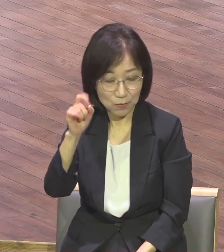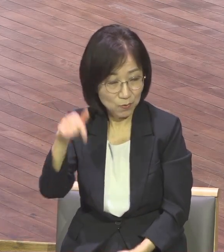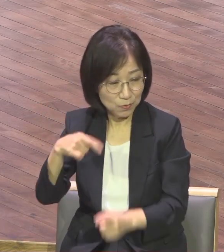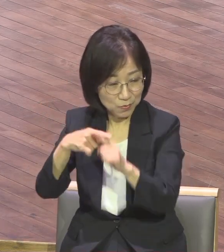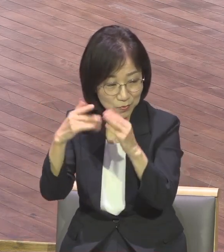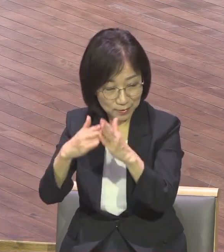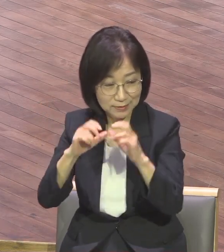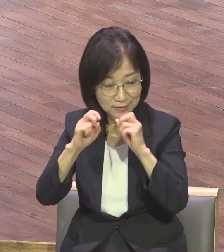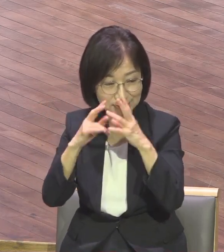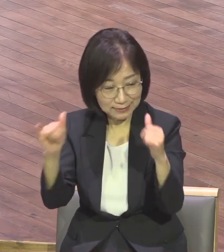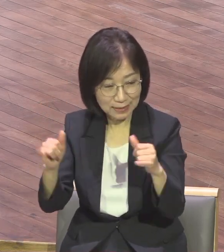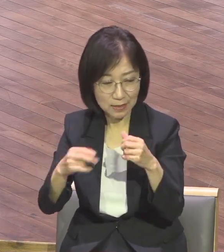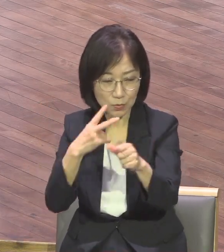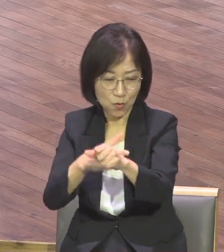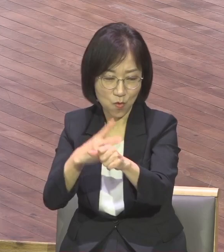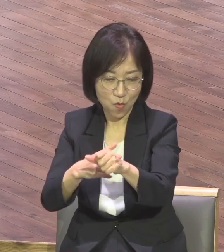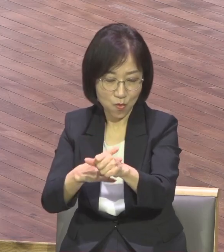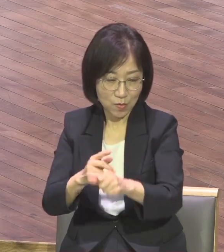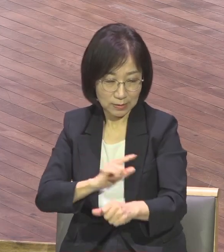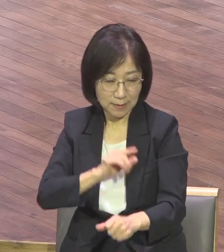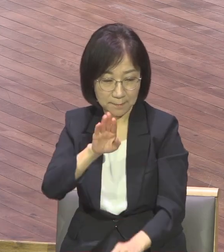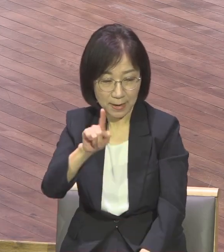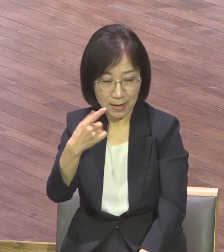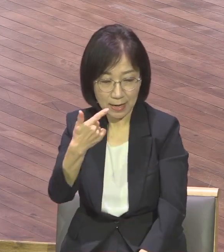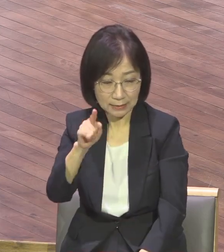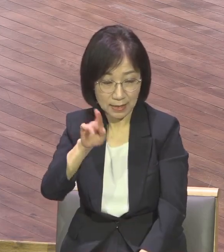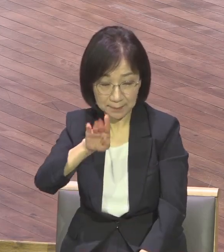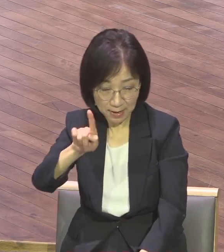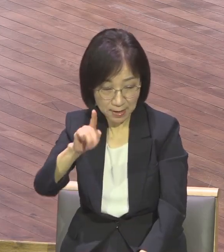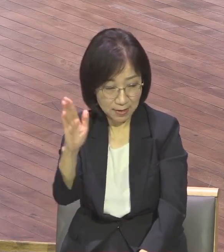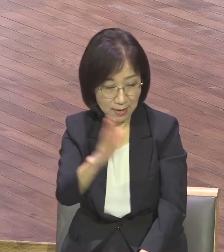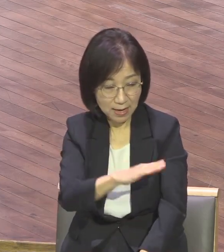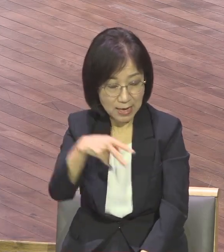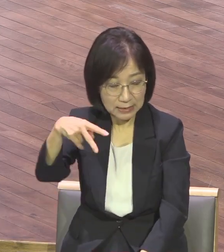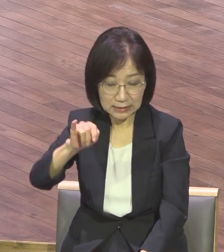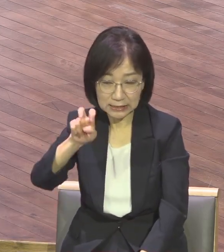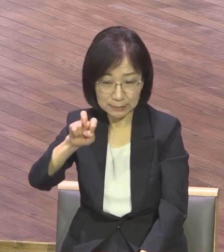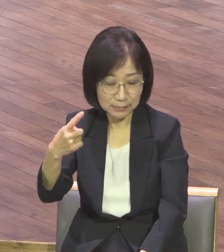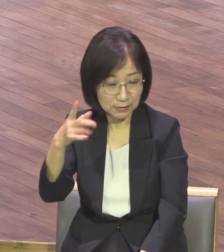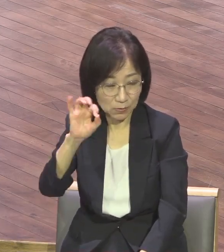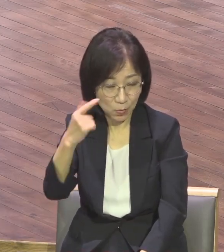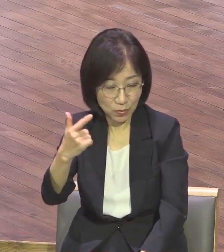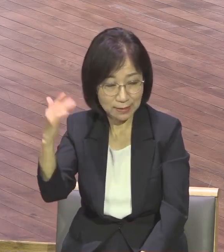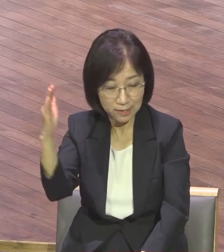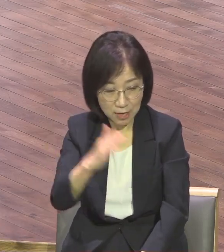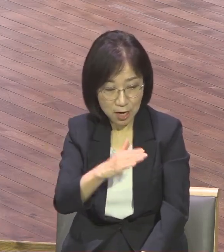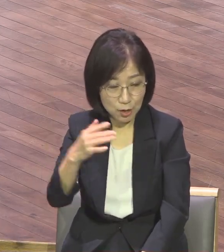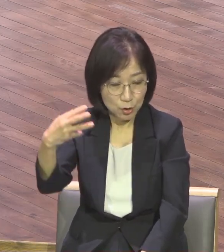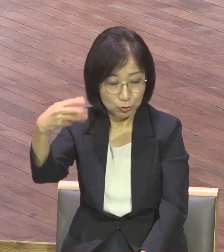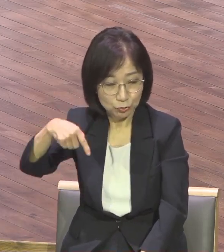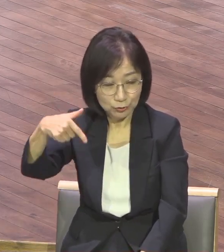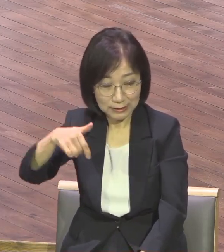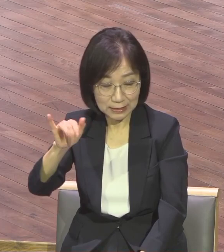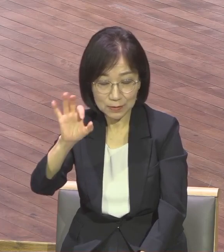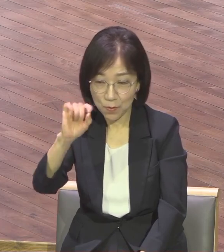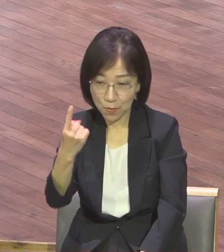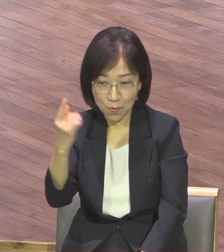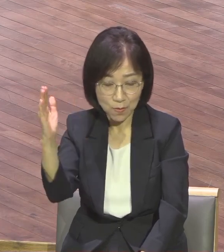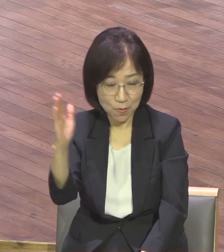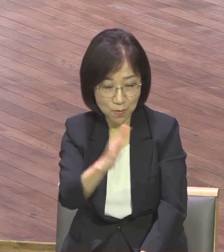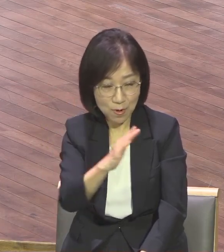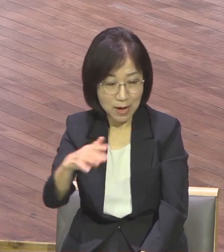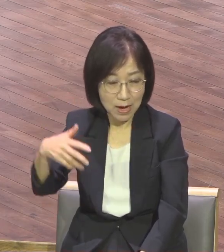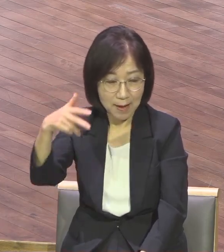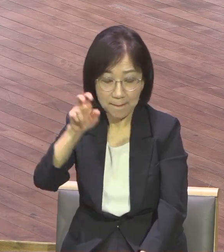교회에 선지자들과 교사들이 있으니 곧 바나바와 니기를 하는 시몬과 구레네 사람 루기오와